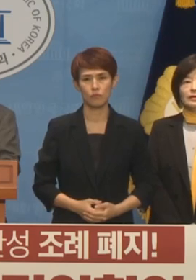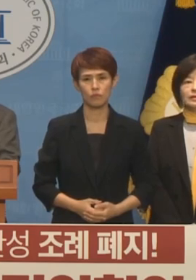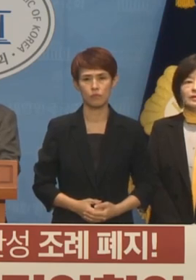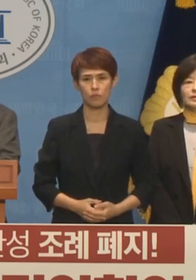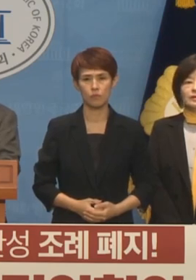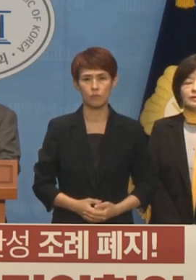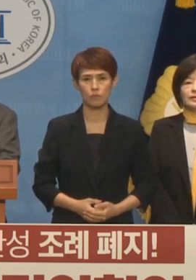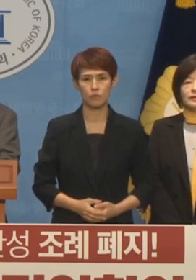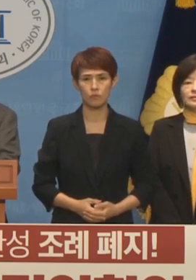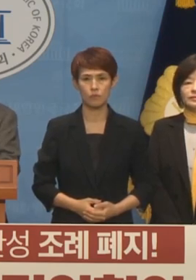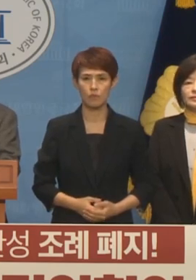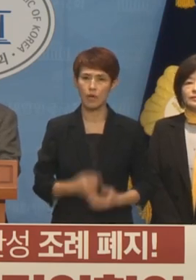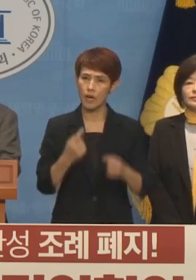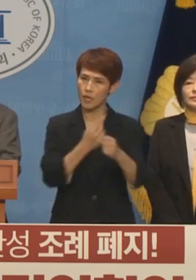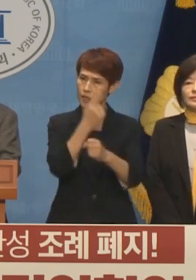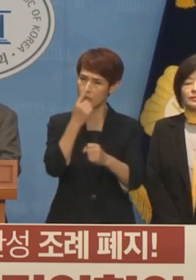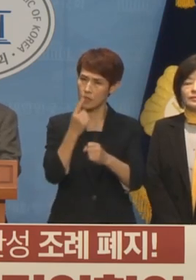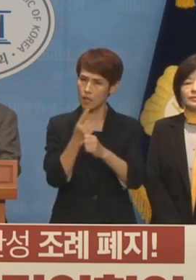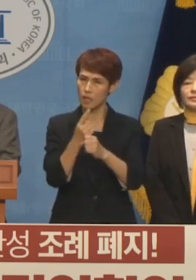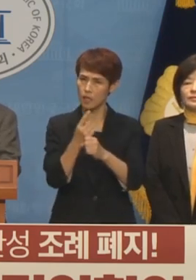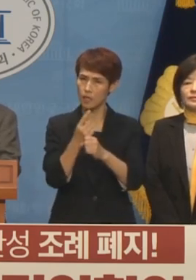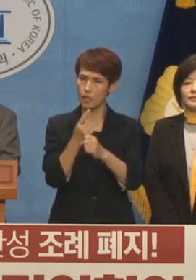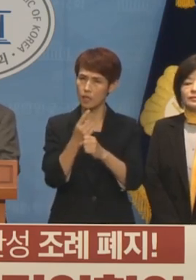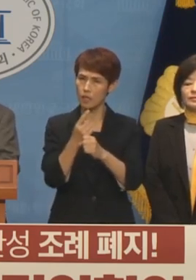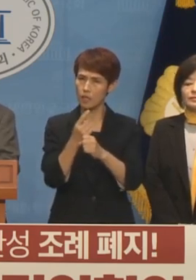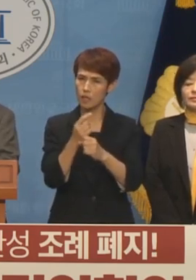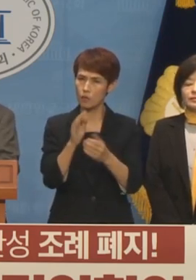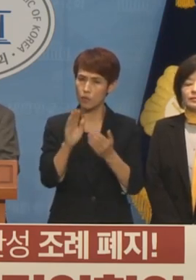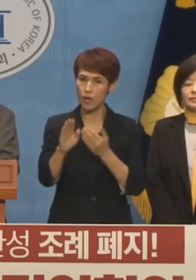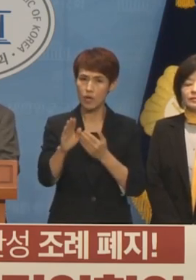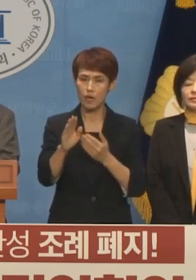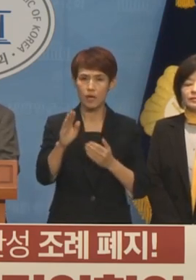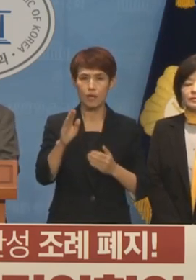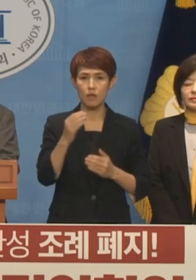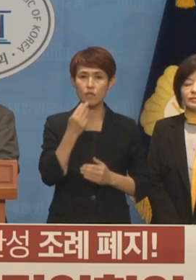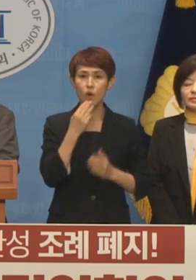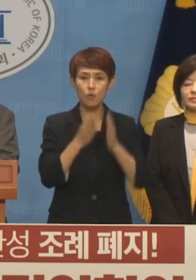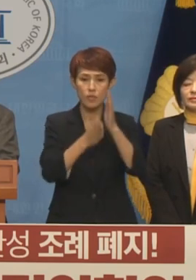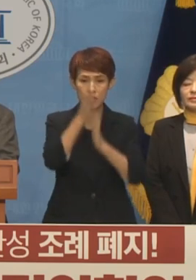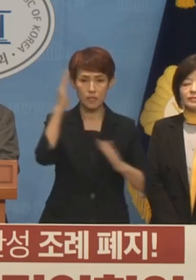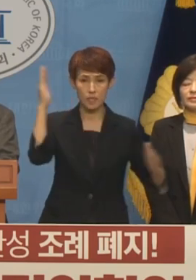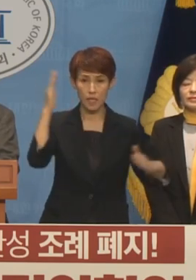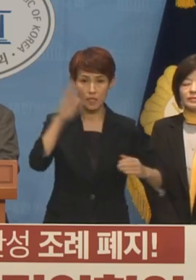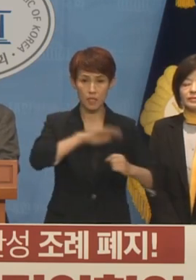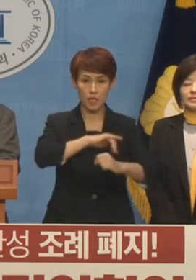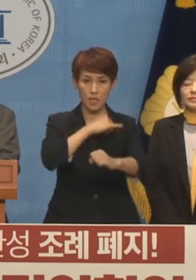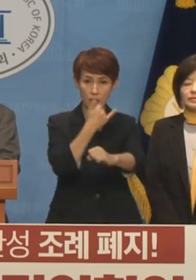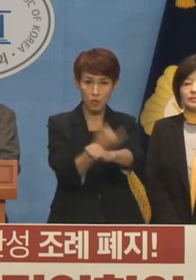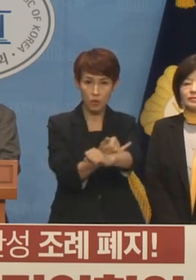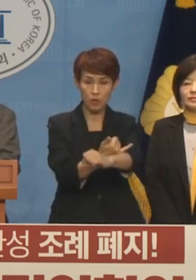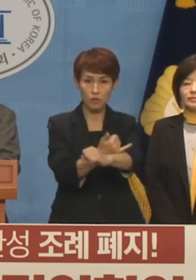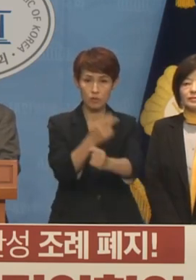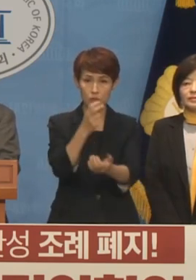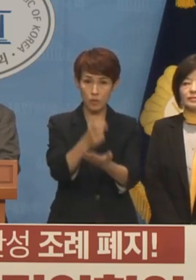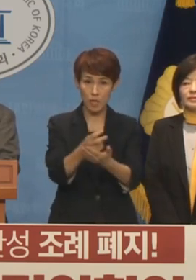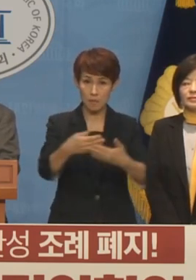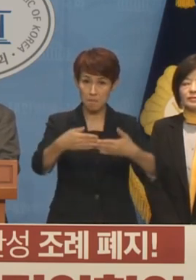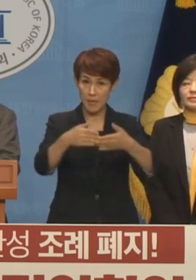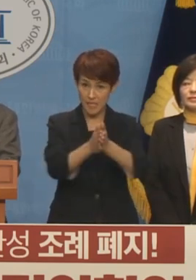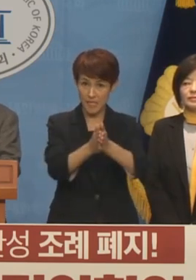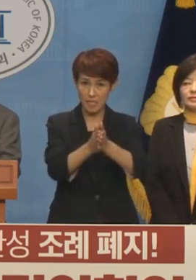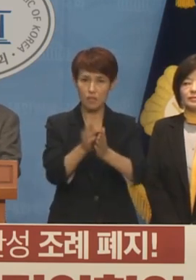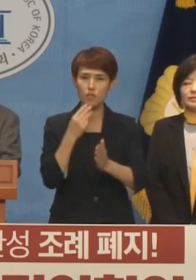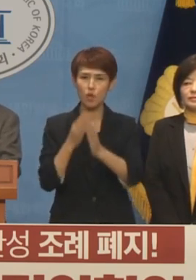조금만 있으면 한 1시간 안에 서울시 학생인권 조례 폐지안이 서울시의회